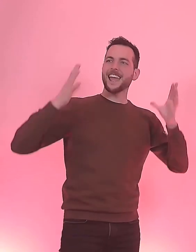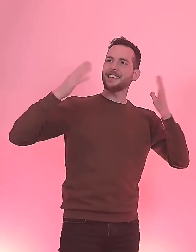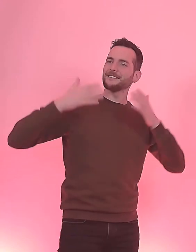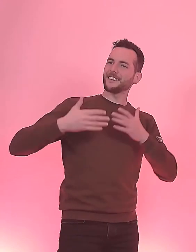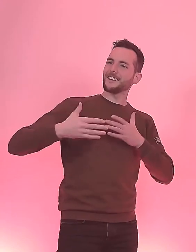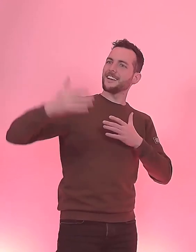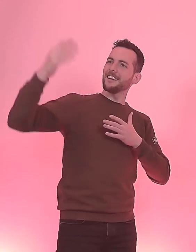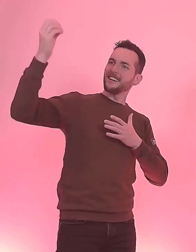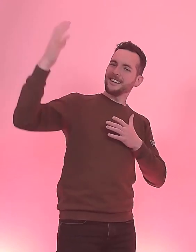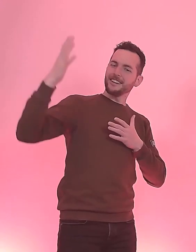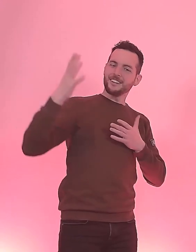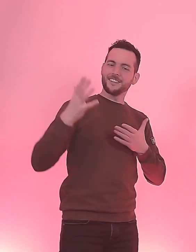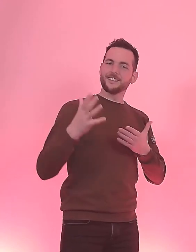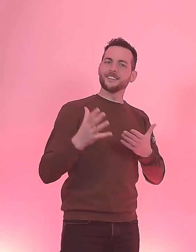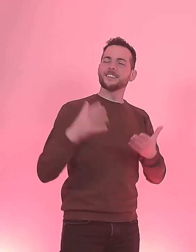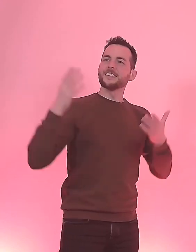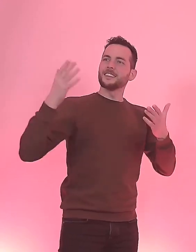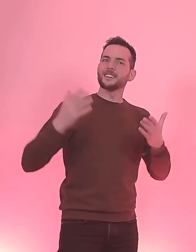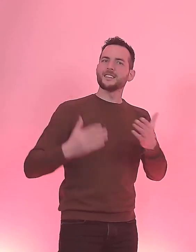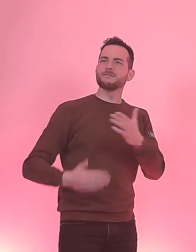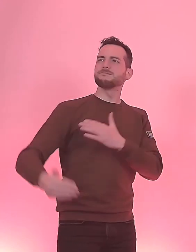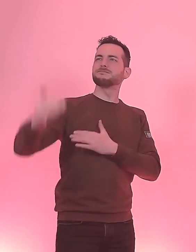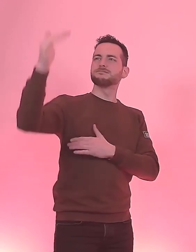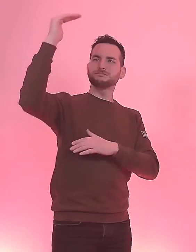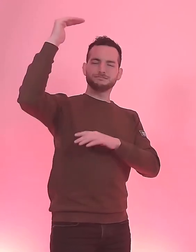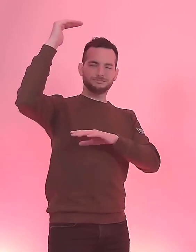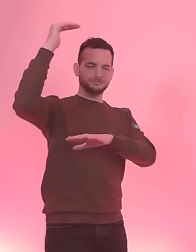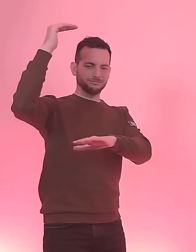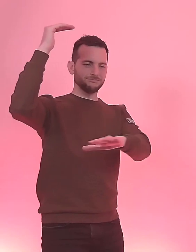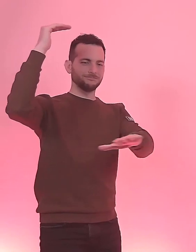zo euro